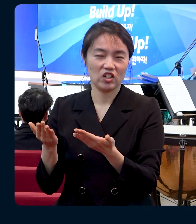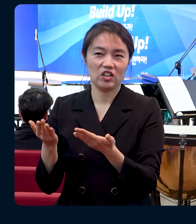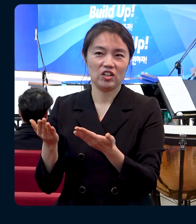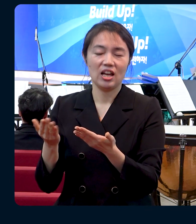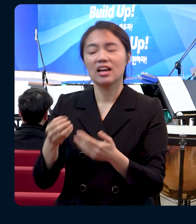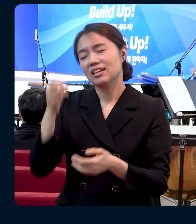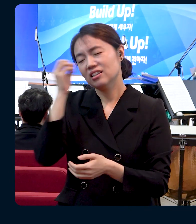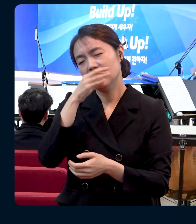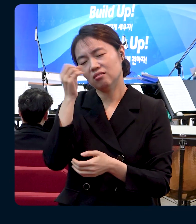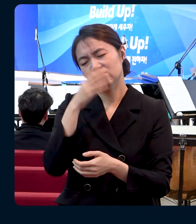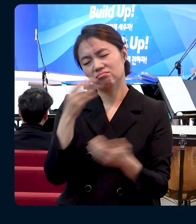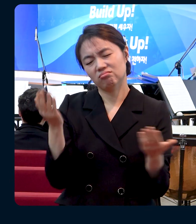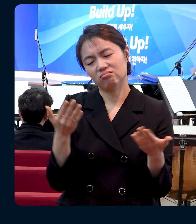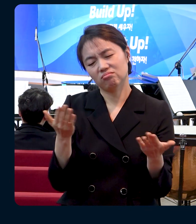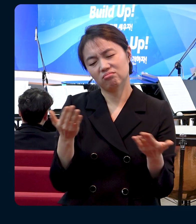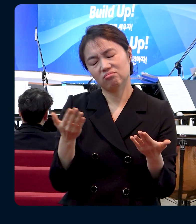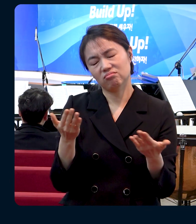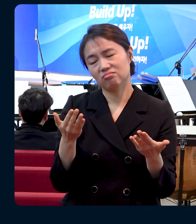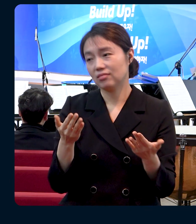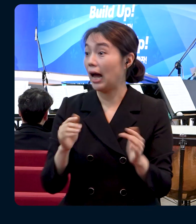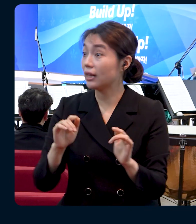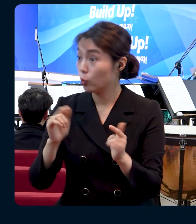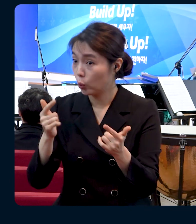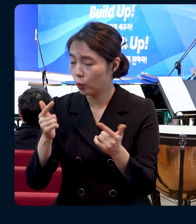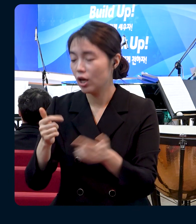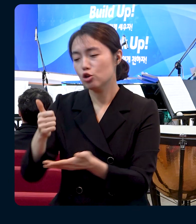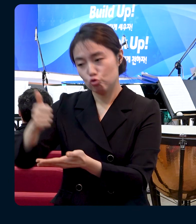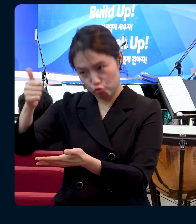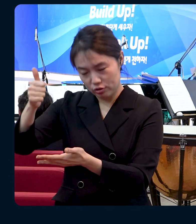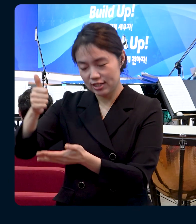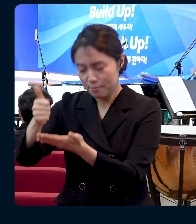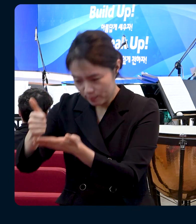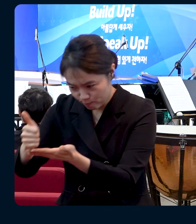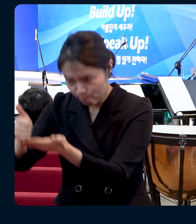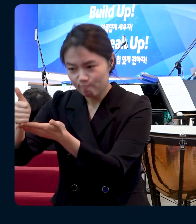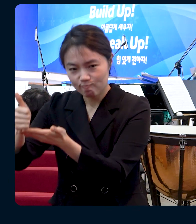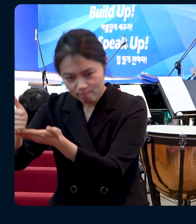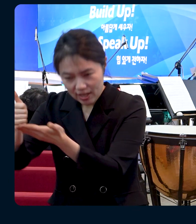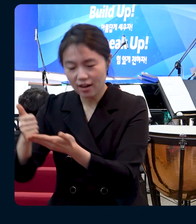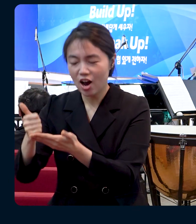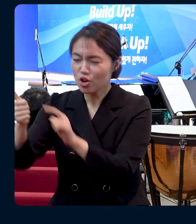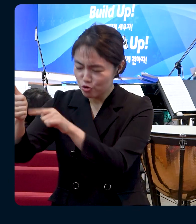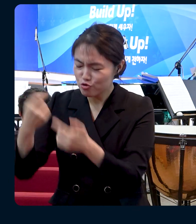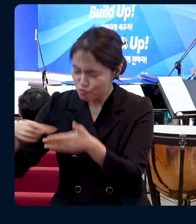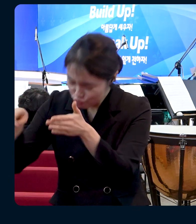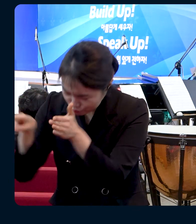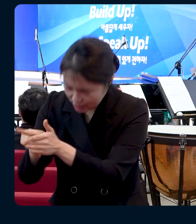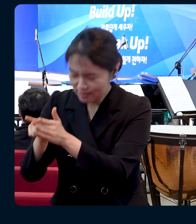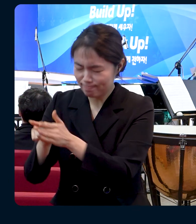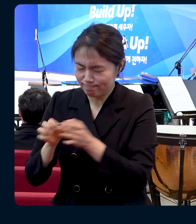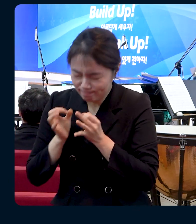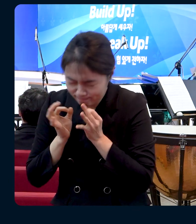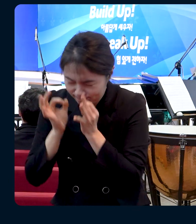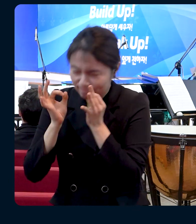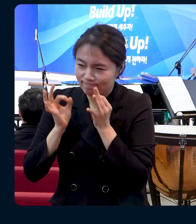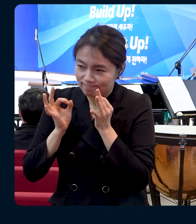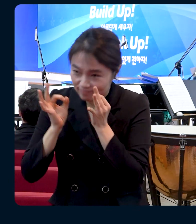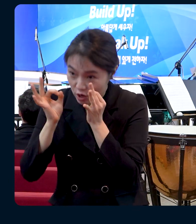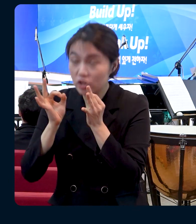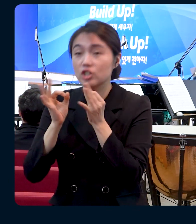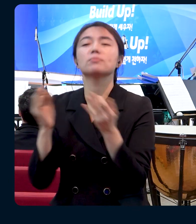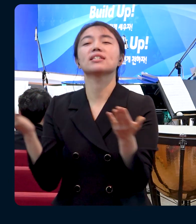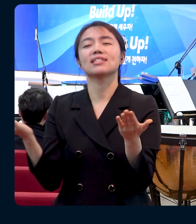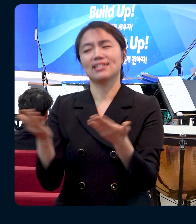예, 그냥 일하는 것이 아니라 어떤 주인을 섬기는 거예요. 그러니까 어떤 주인과의 관계 속에서 그 주인을 마음을